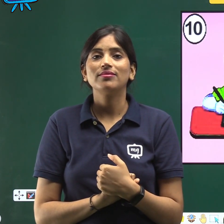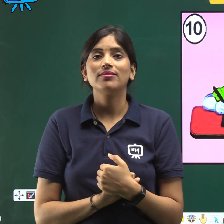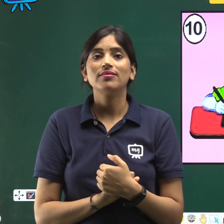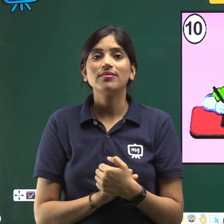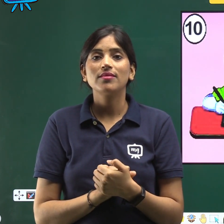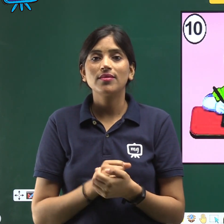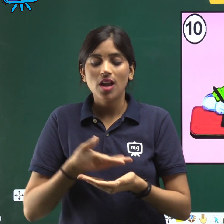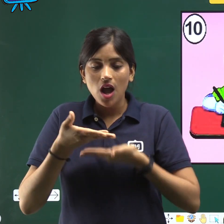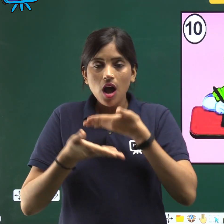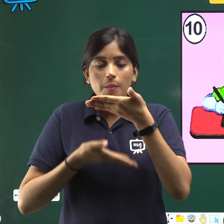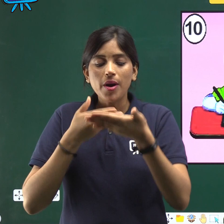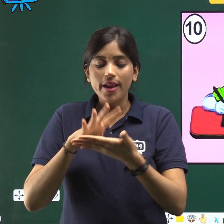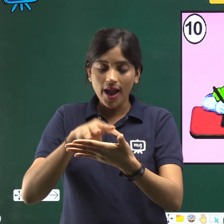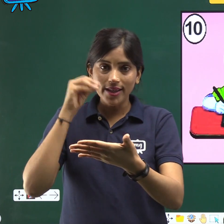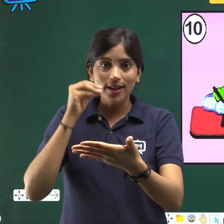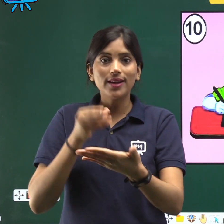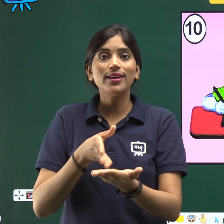पढ़ाई करना।